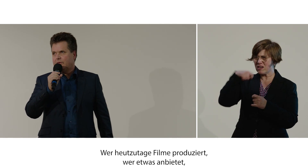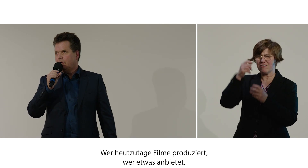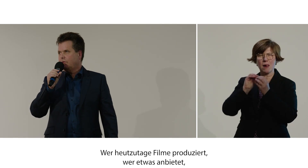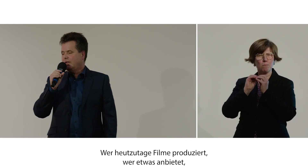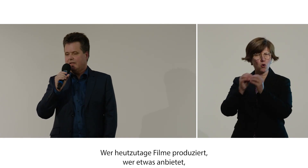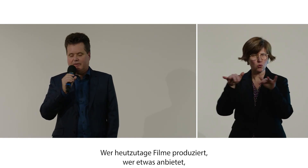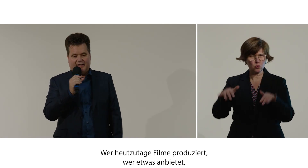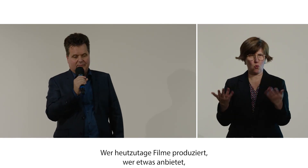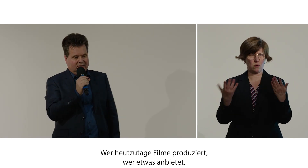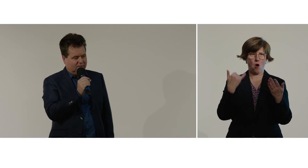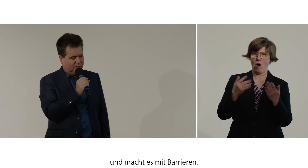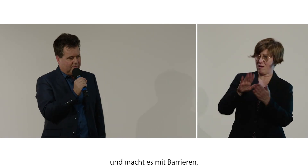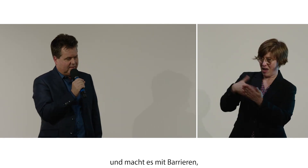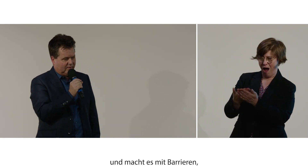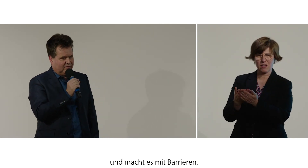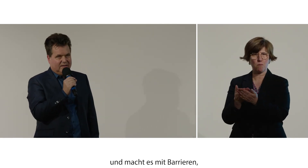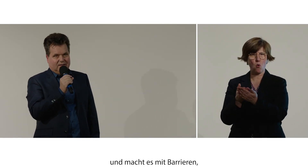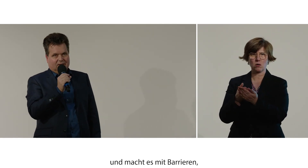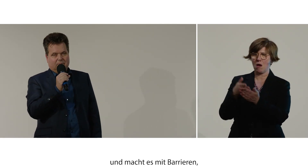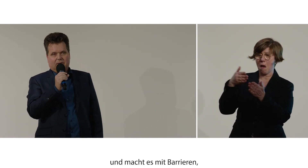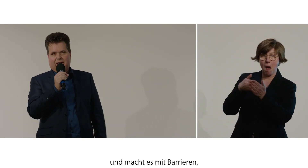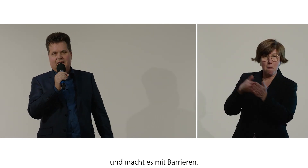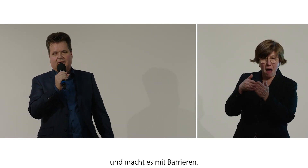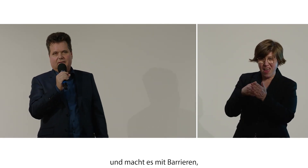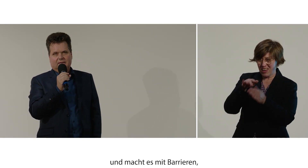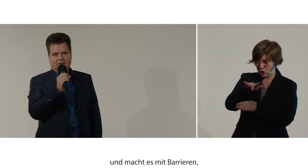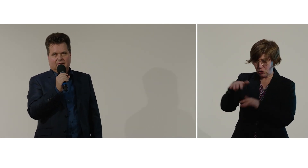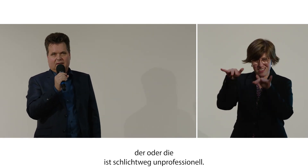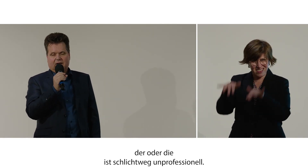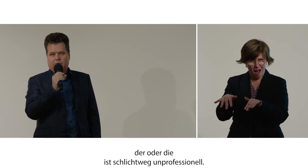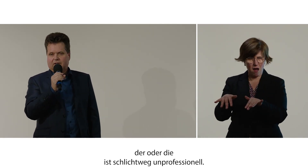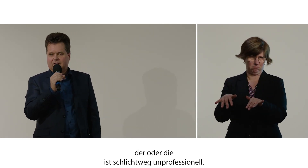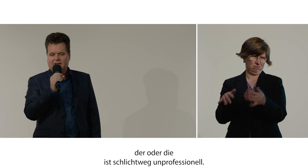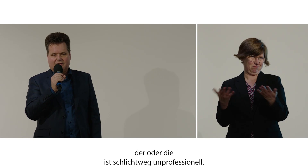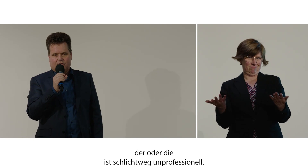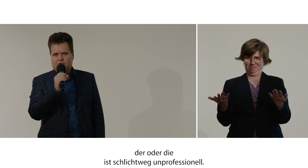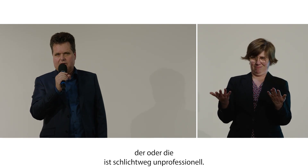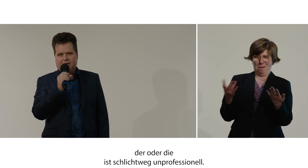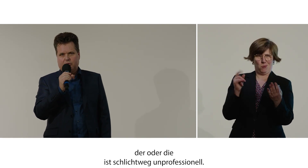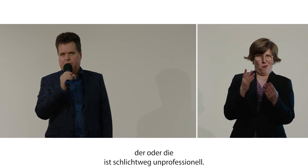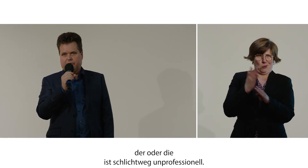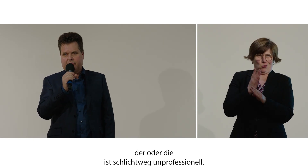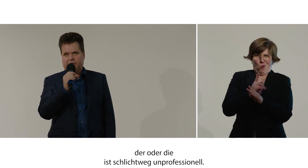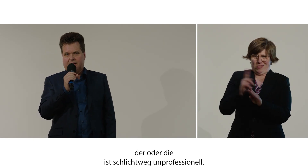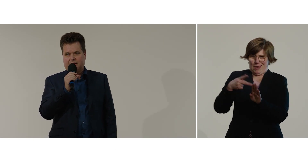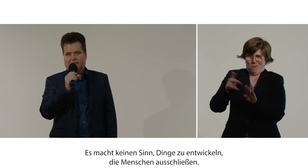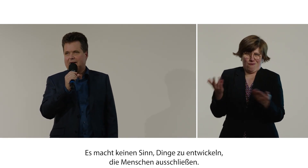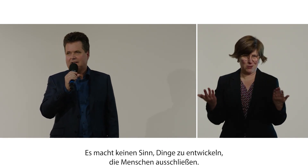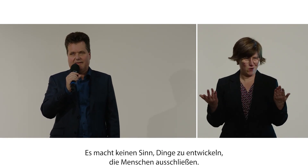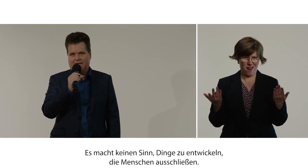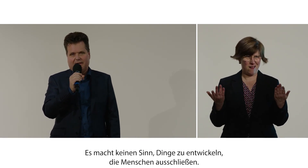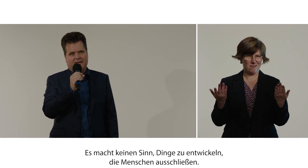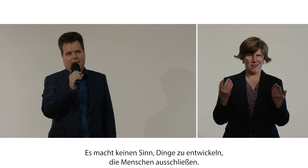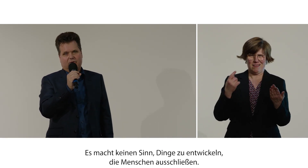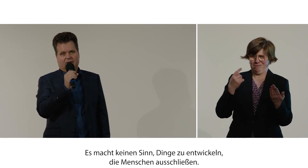produziert, wer heutzutage etwas anbietet und macht das mit Barrieren, der oder die ist schlichtweg unprofessionell. Es